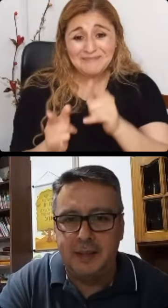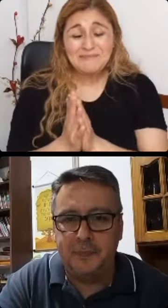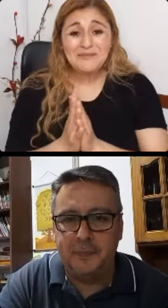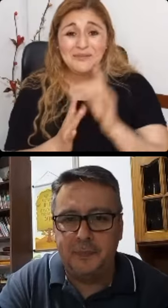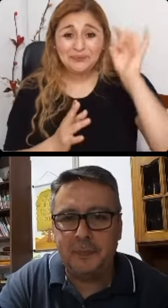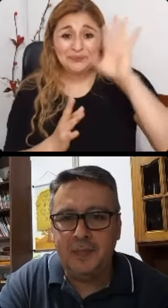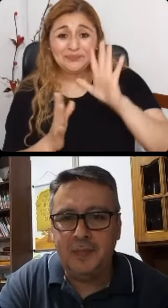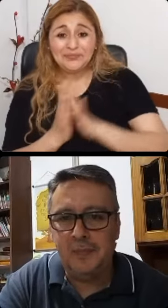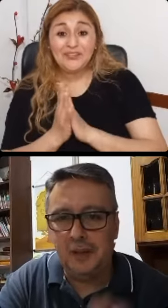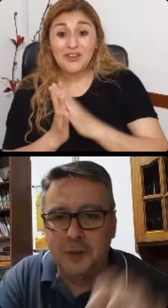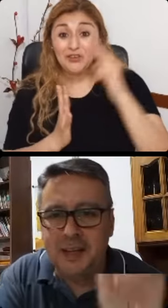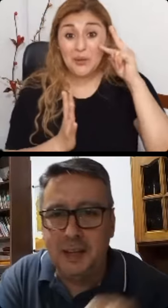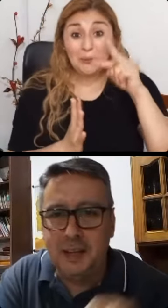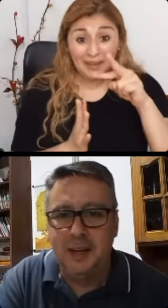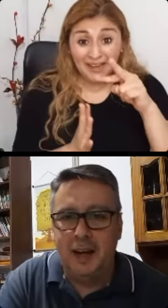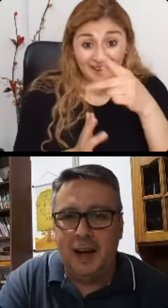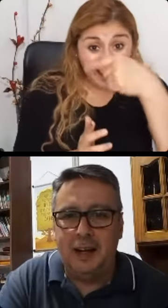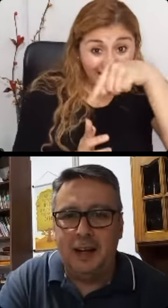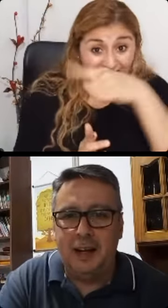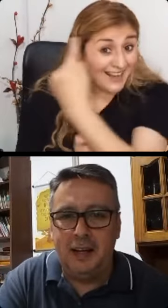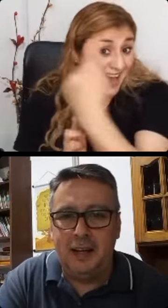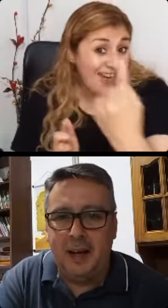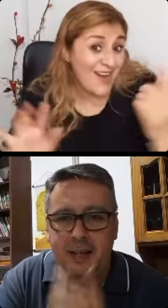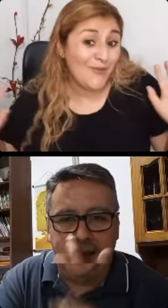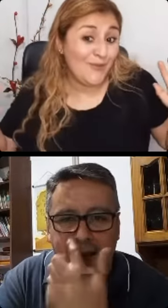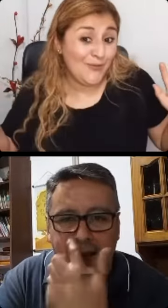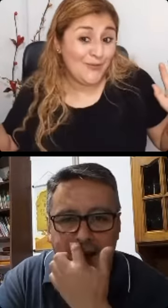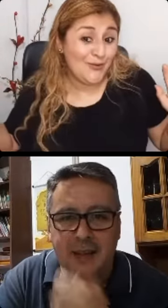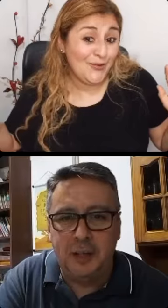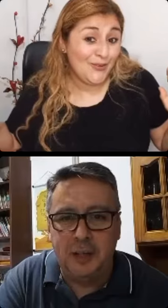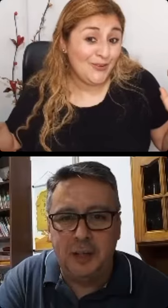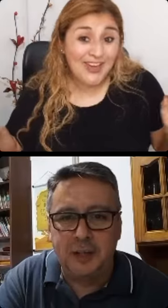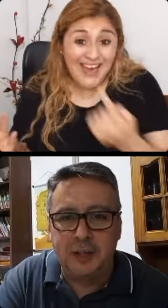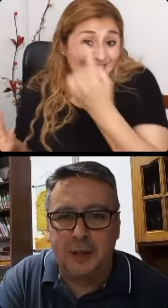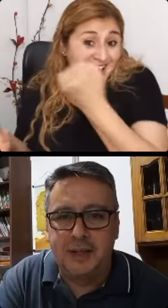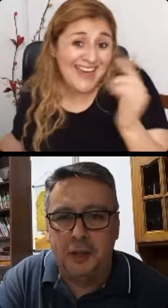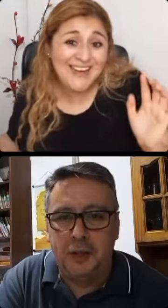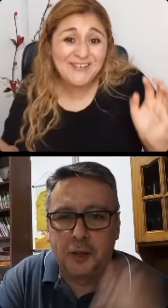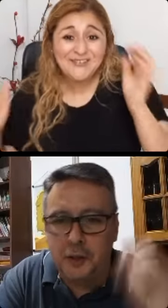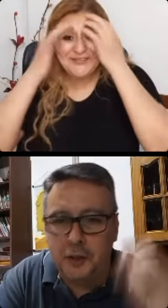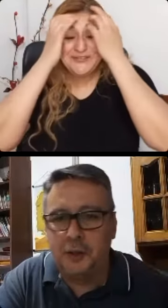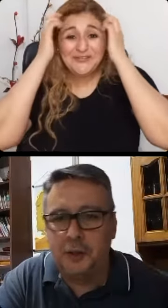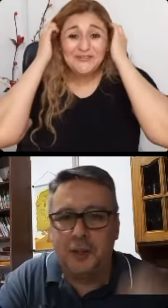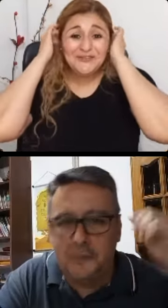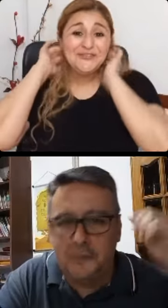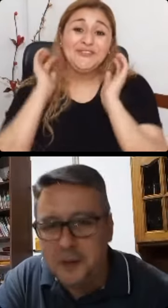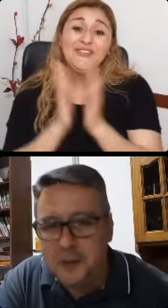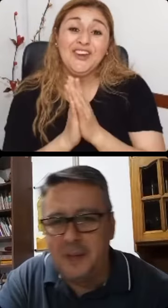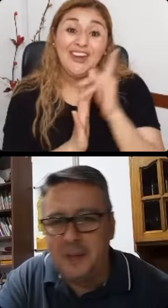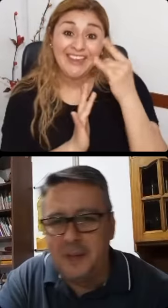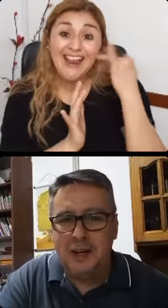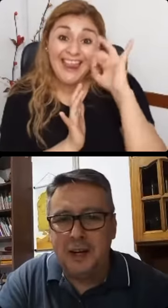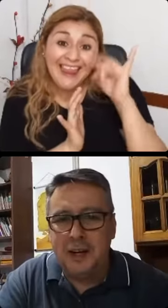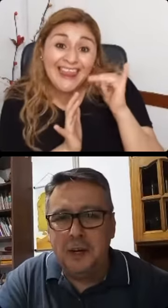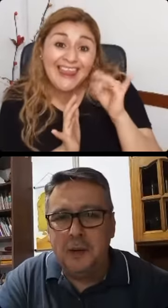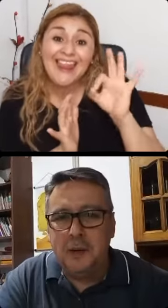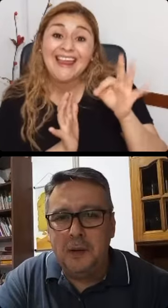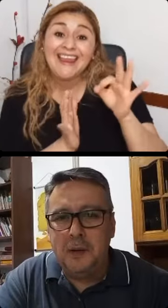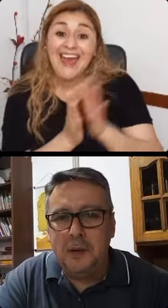ustedes como dice ahí Marisa así nos encontró el Señor roto deformes